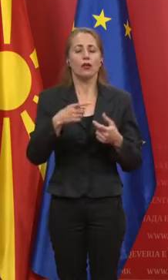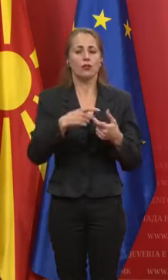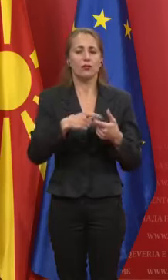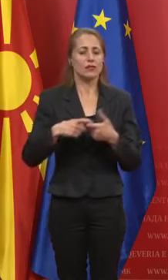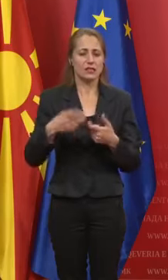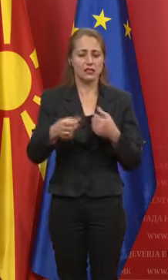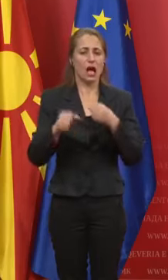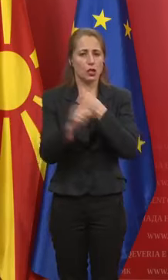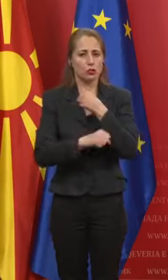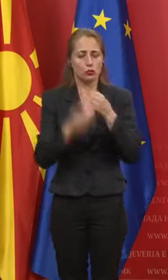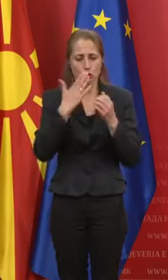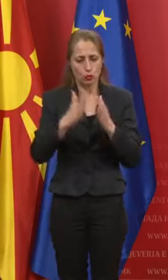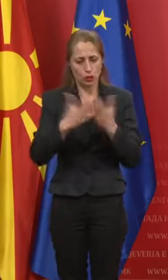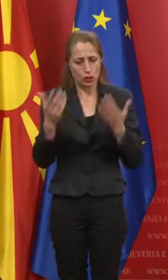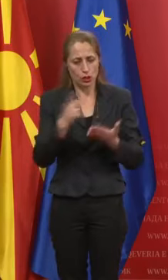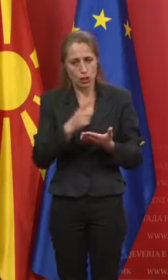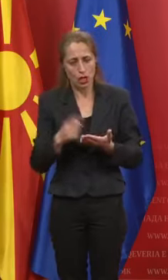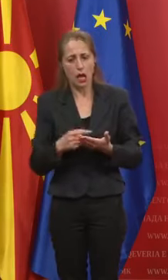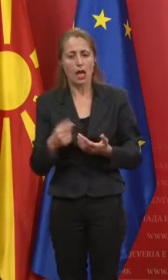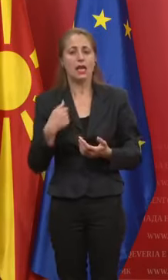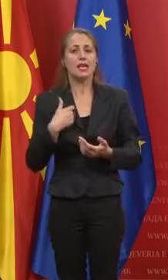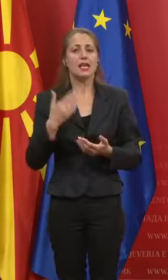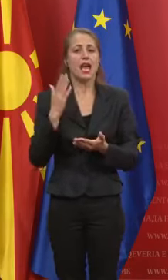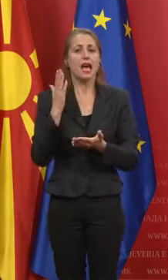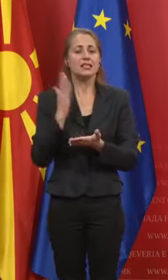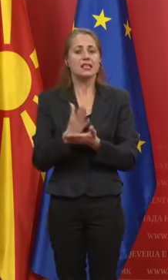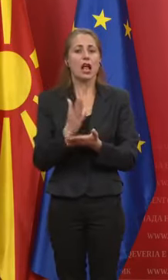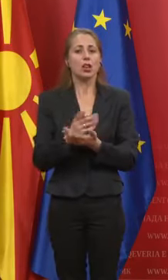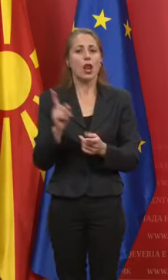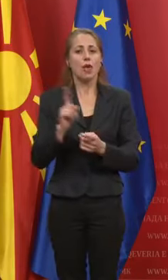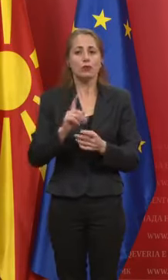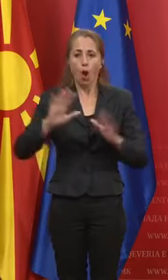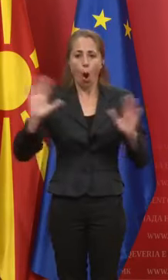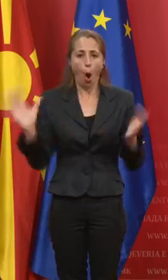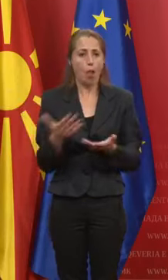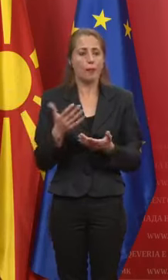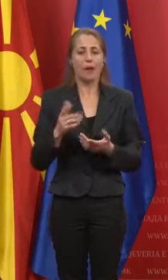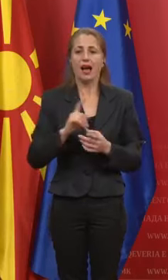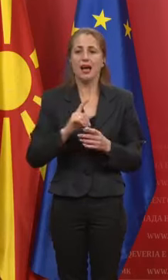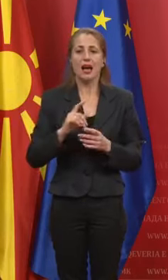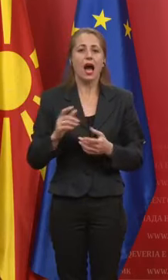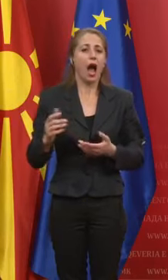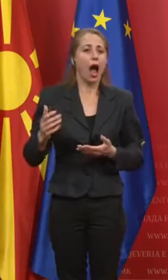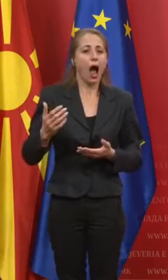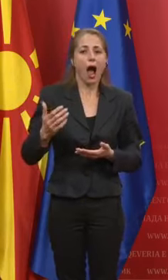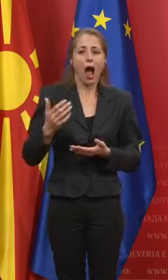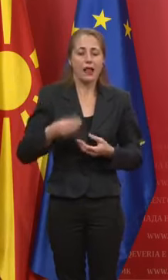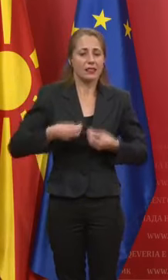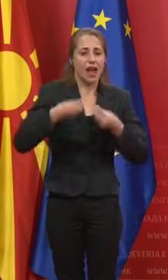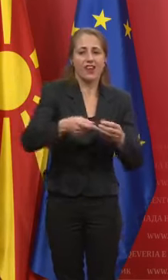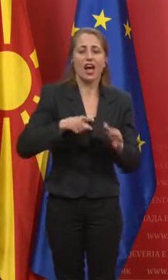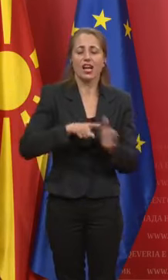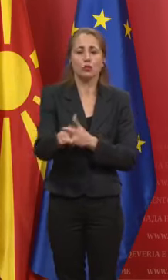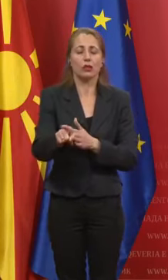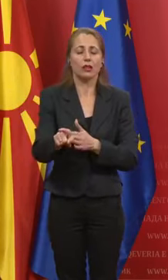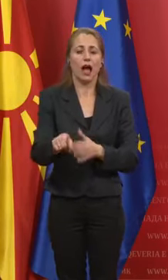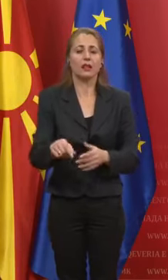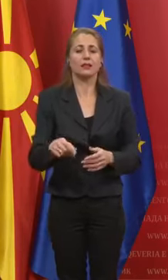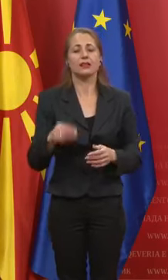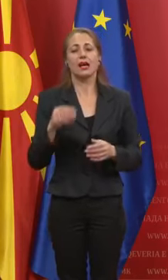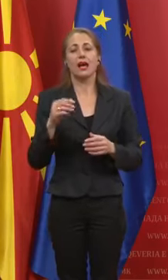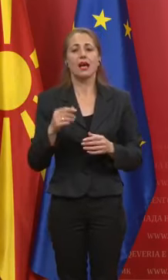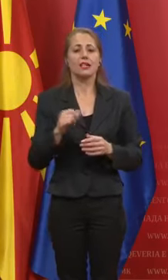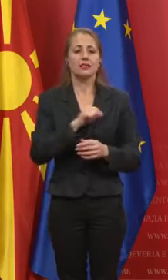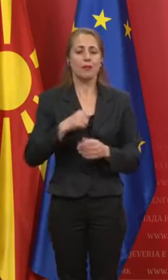студиите, заради тоа што не можеме се веднаш да имплементираме нешто што е само резултат на една или